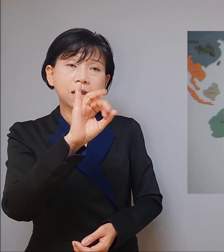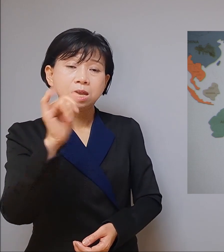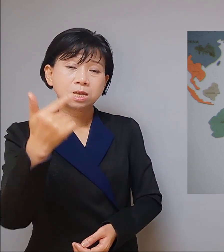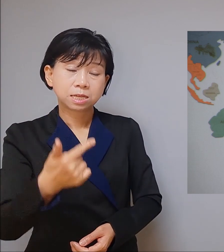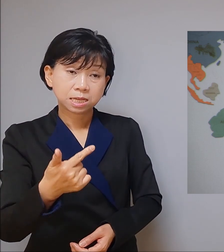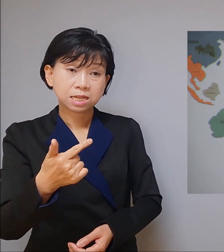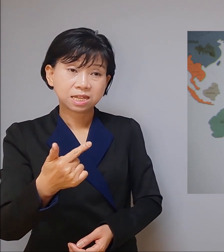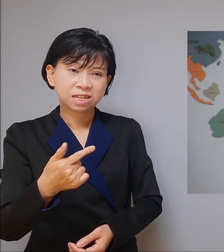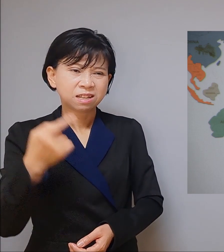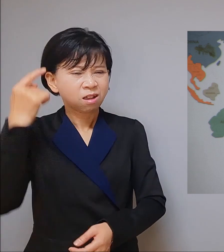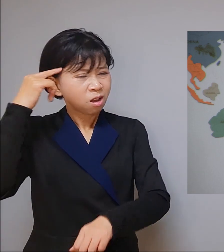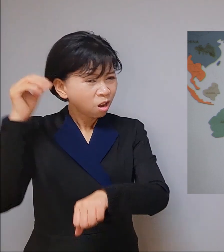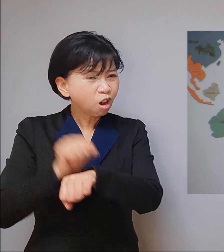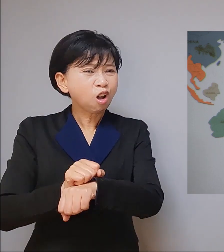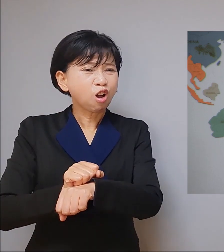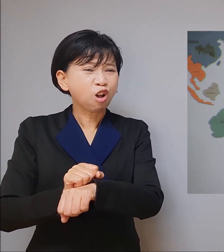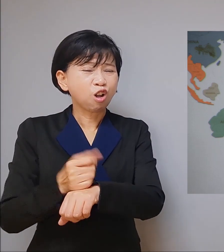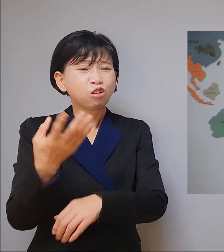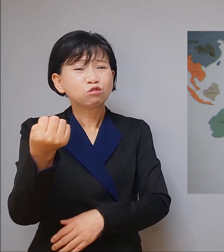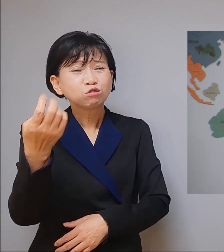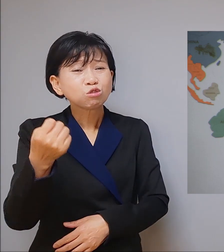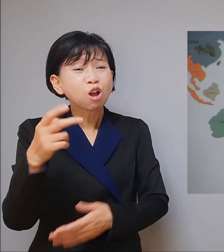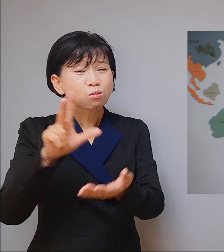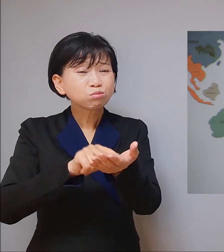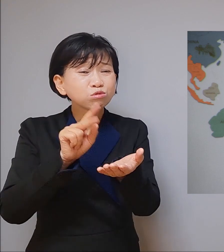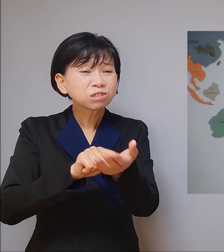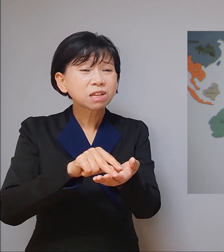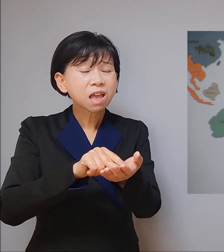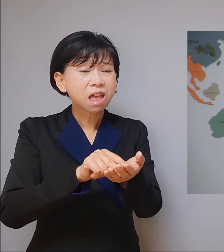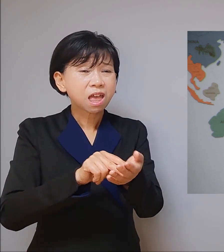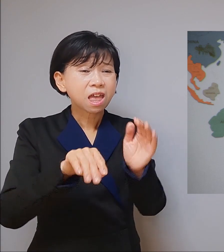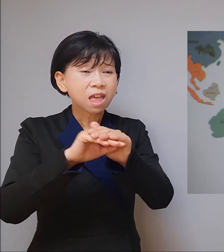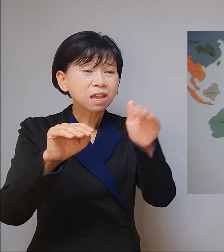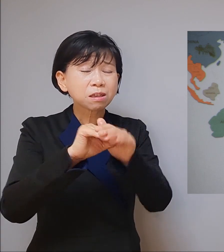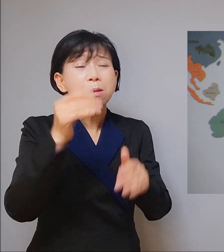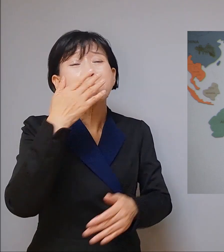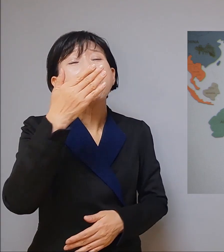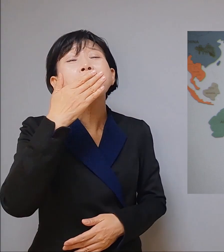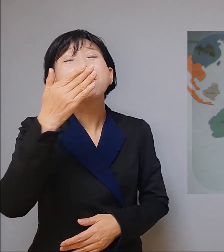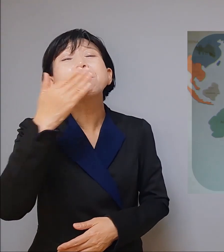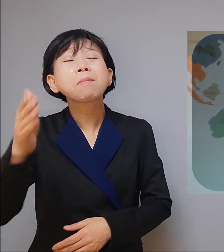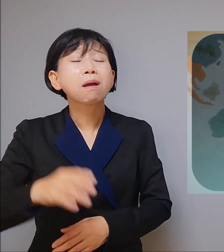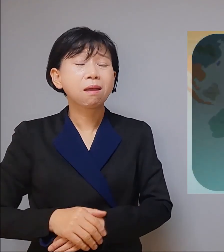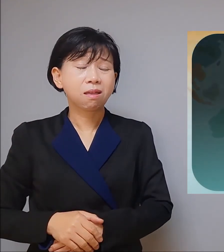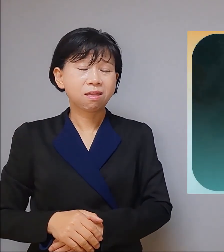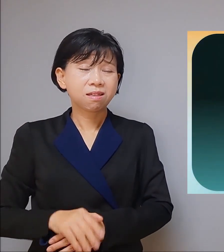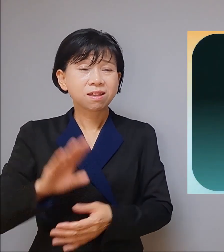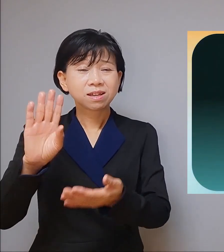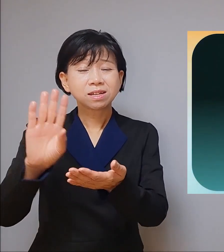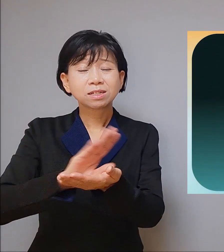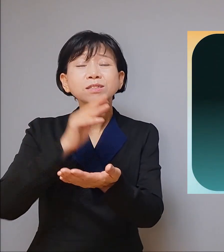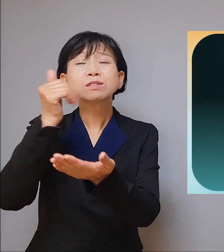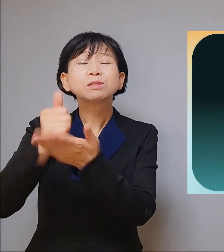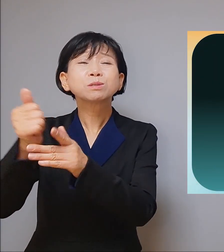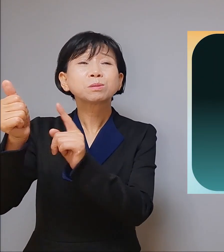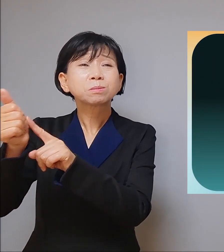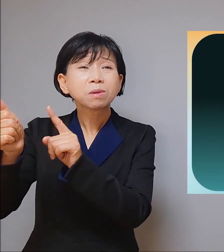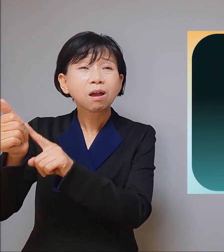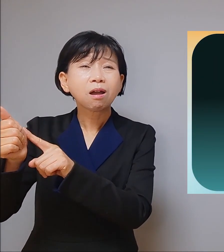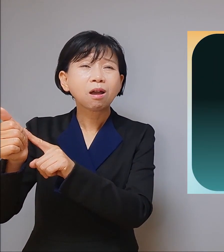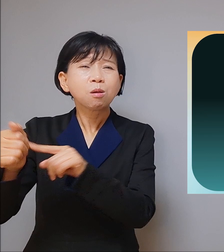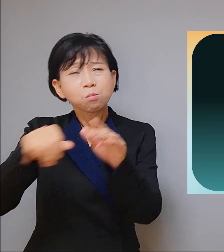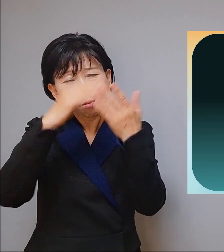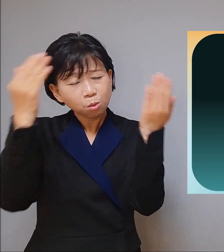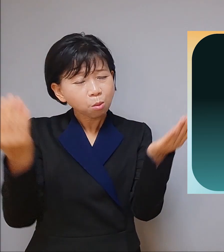있다면 내가 거두지 못할 승리는 없는 줄 믿습니다. 갈라디아서 2장 20절 말씀을 한번 더 볼까요? 이제 내가